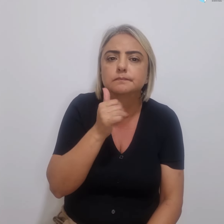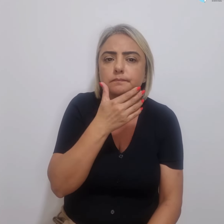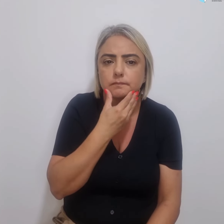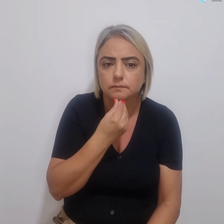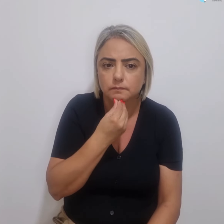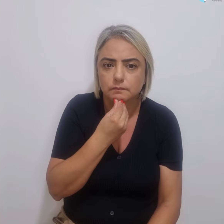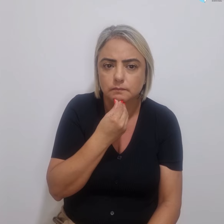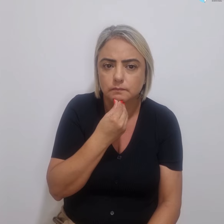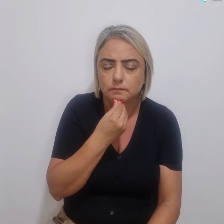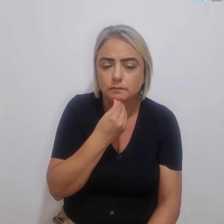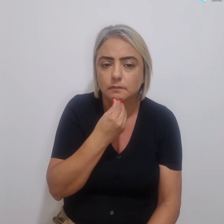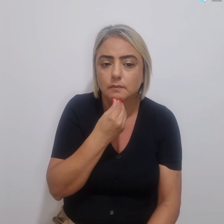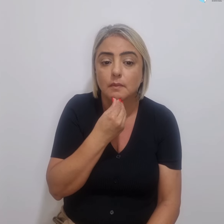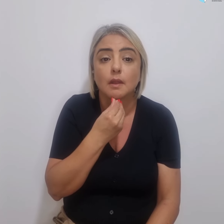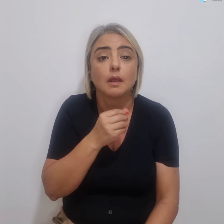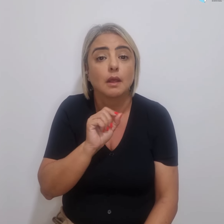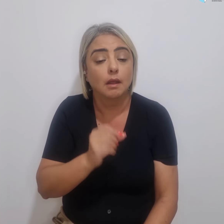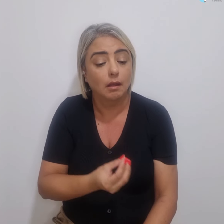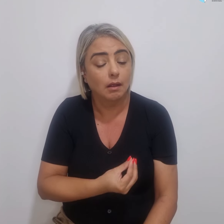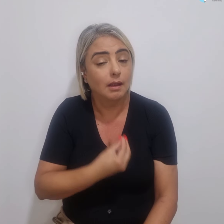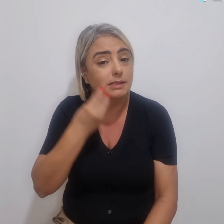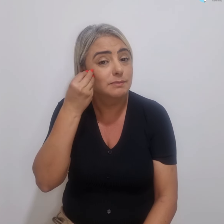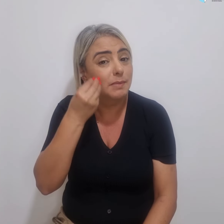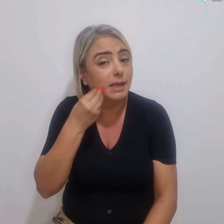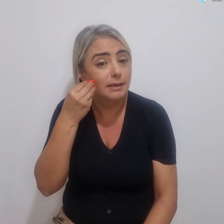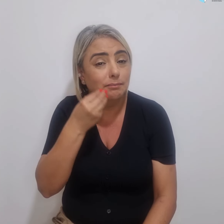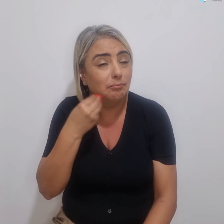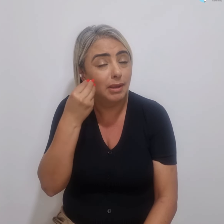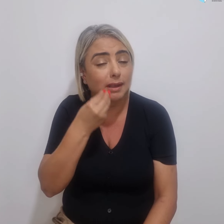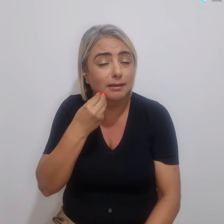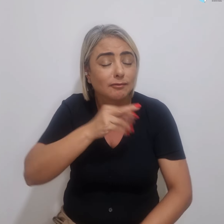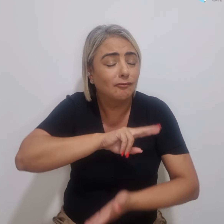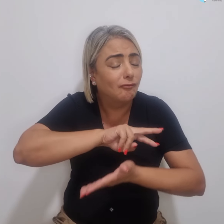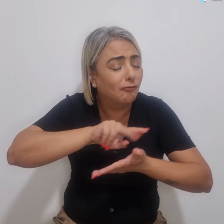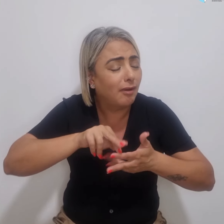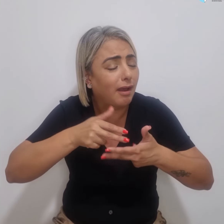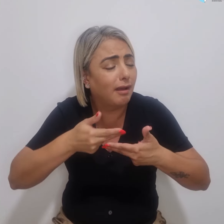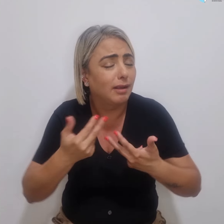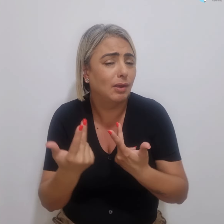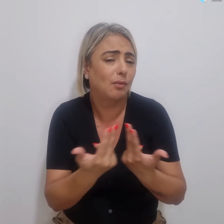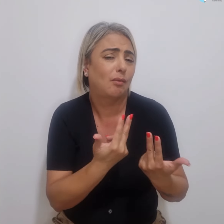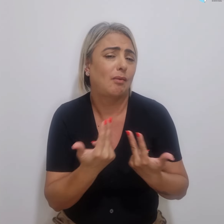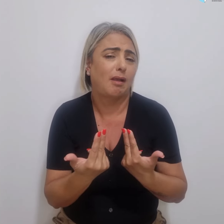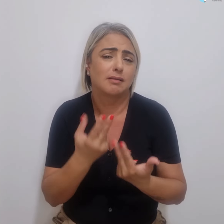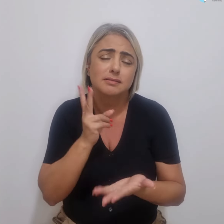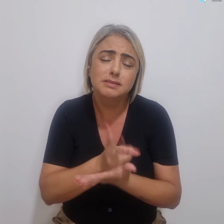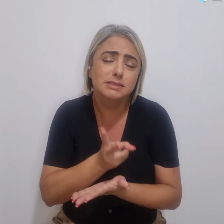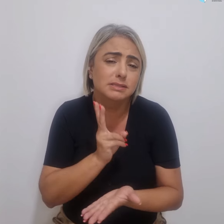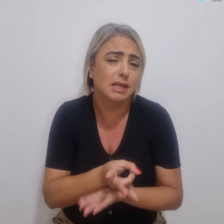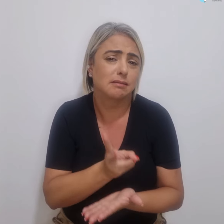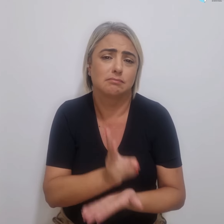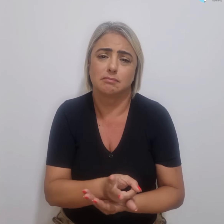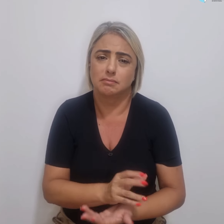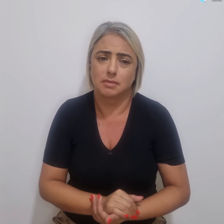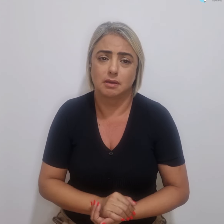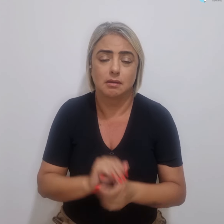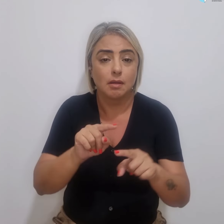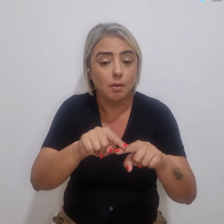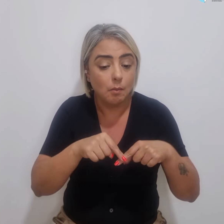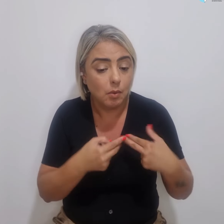educacionais vivenciam muitas dessas situações com muita frequência. Por isso, no fim